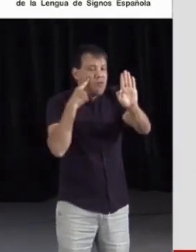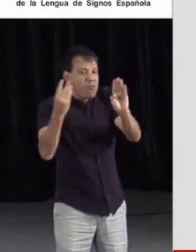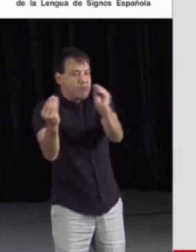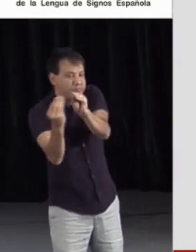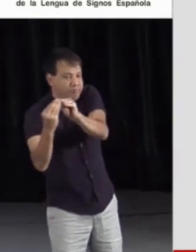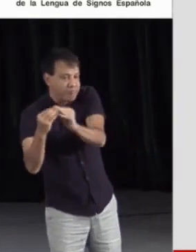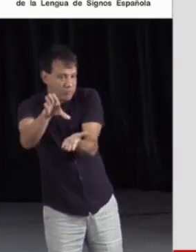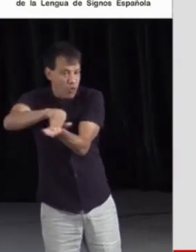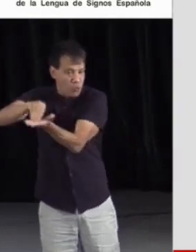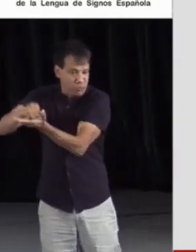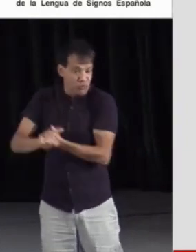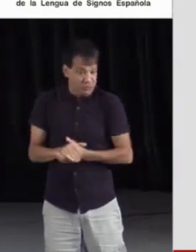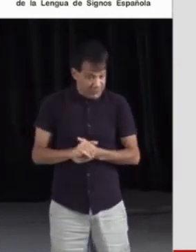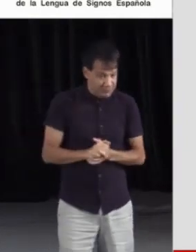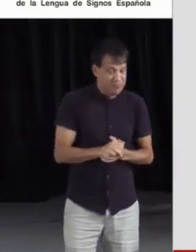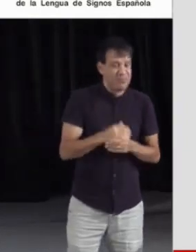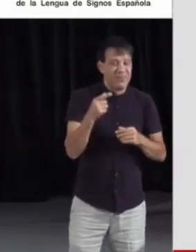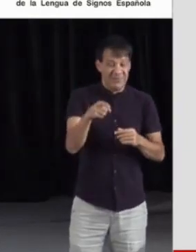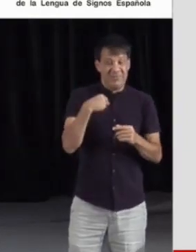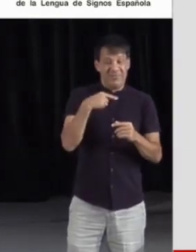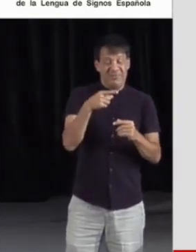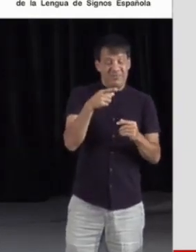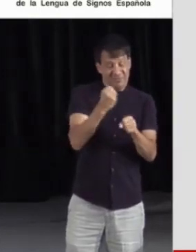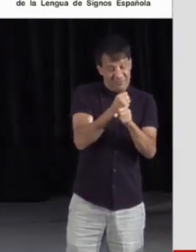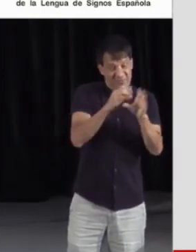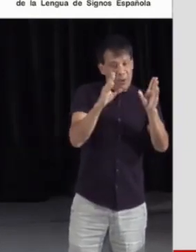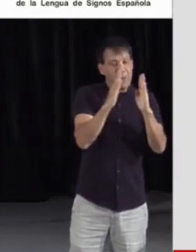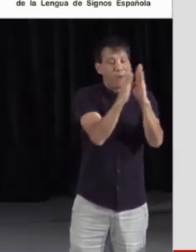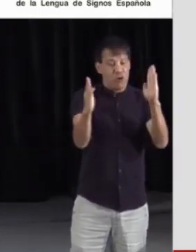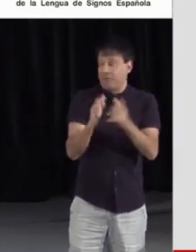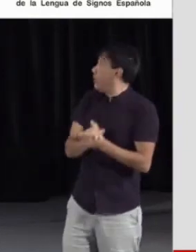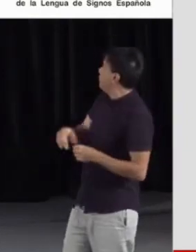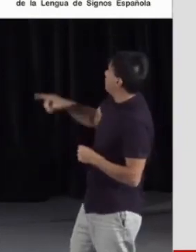futuras investigaciones para ver si efectivamente se podría incorporar al corpus.